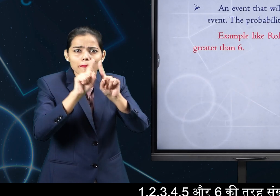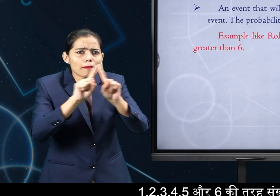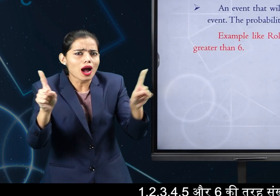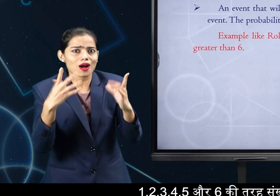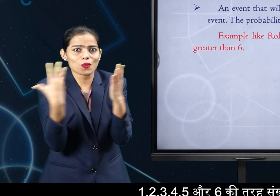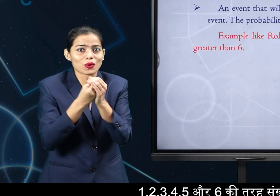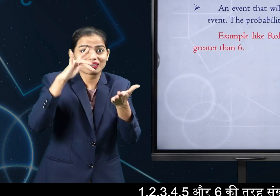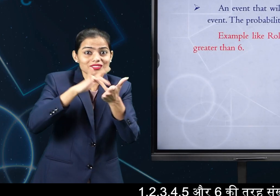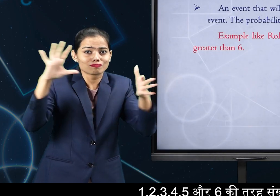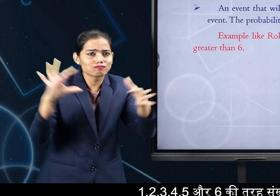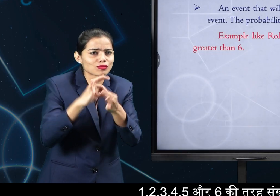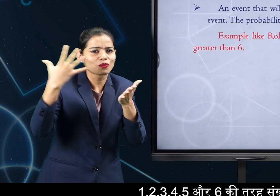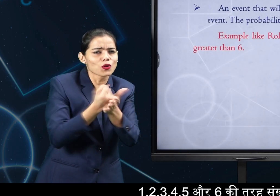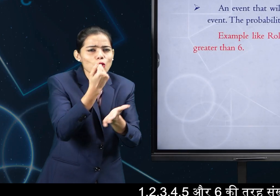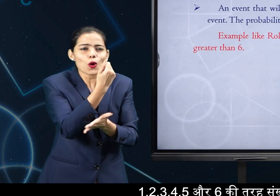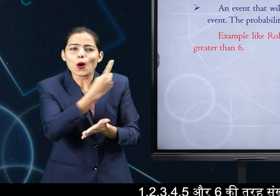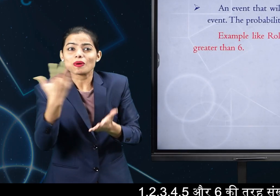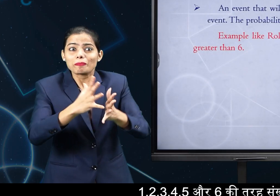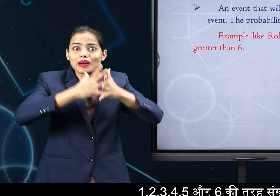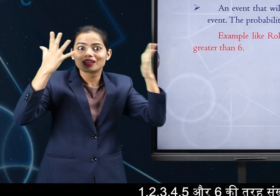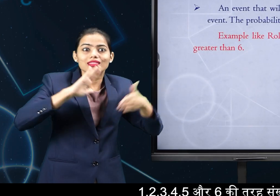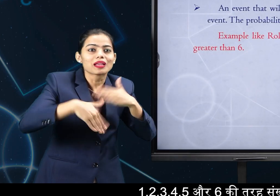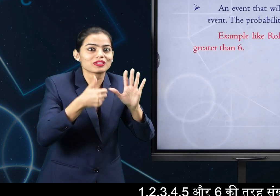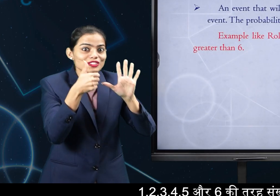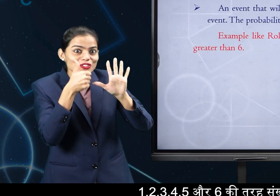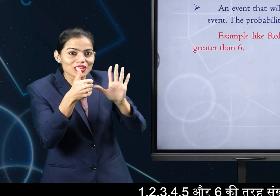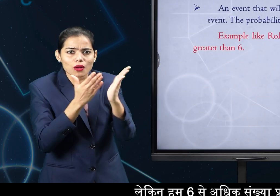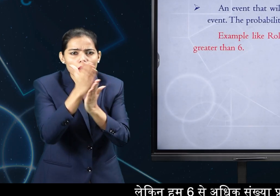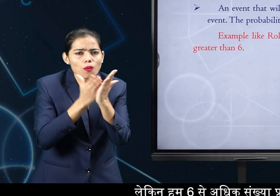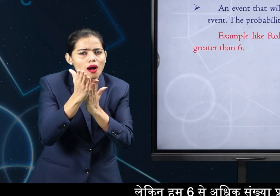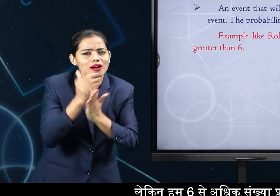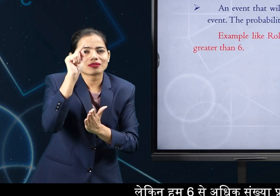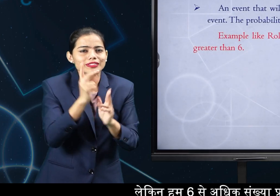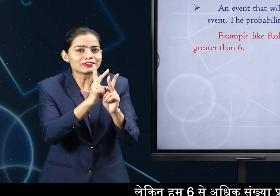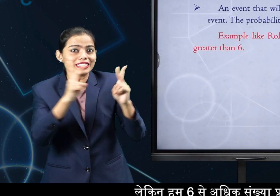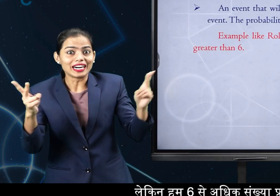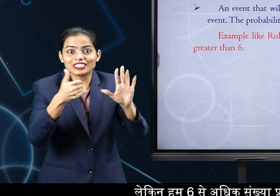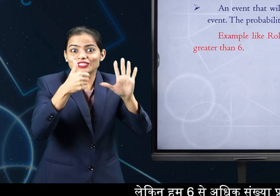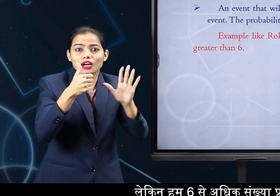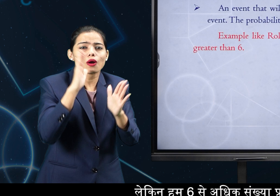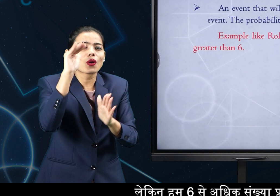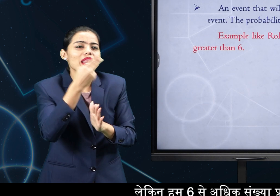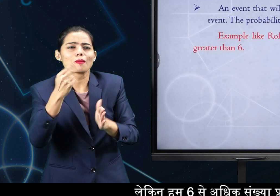6 की तरह संख्या प्राप्त कर सकते हैं, लेकिन हम 6 से अधिक संख्या प्राप्त नहीं कर सकते